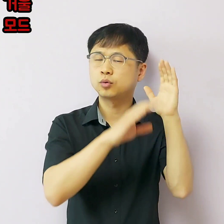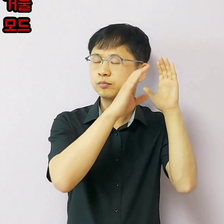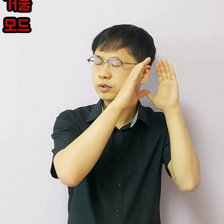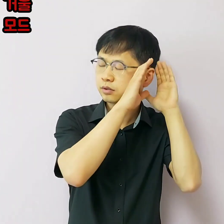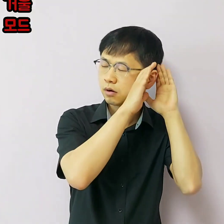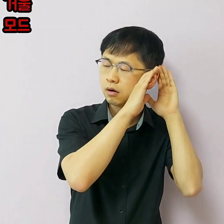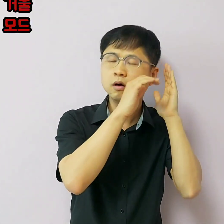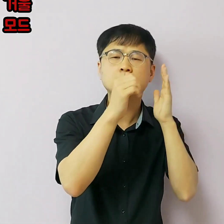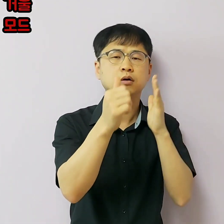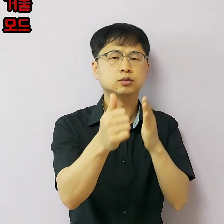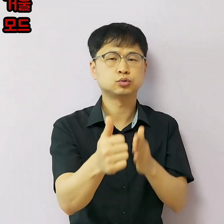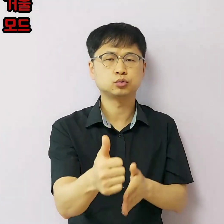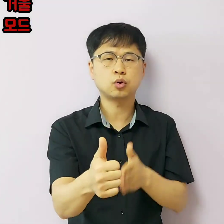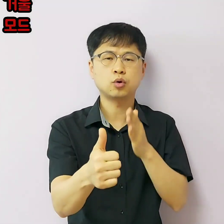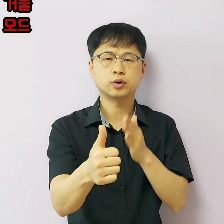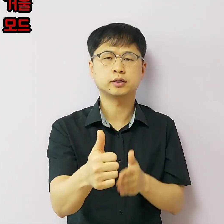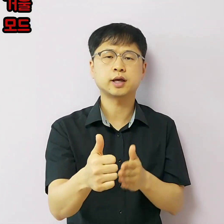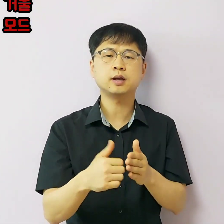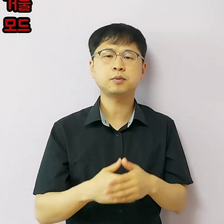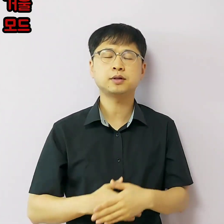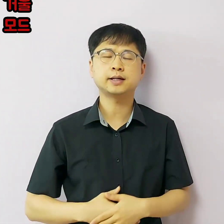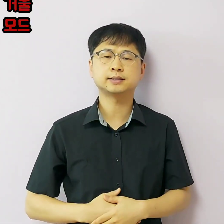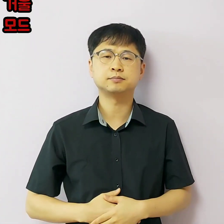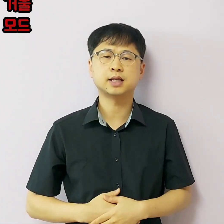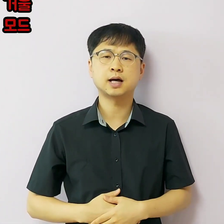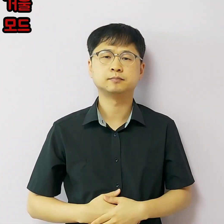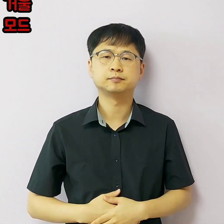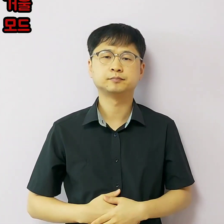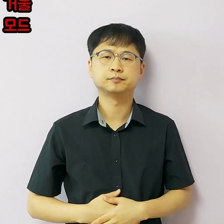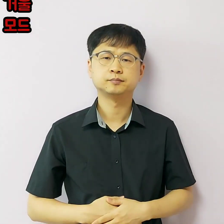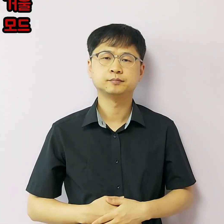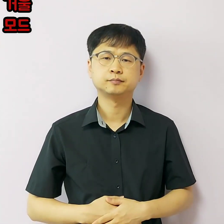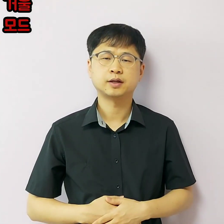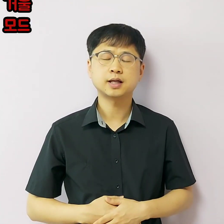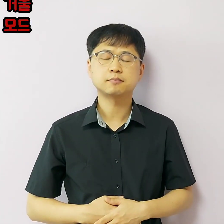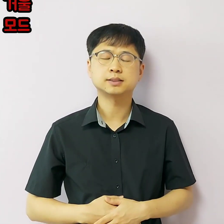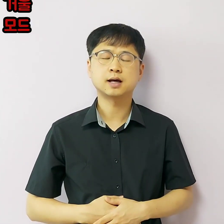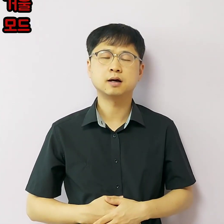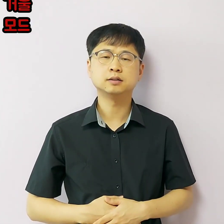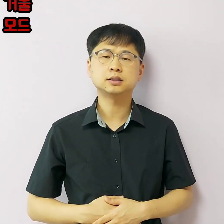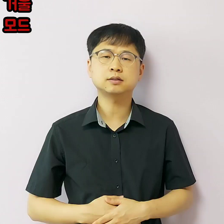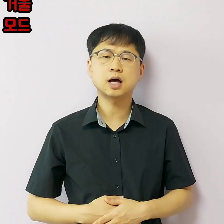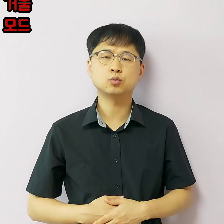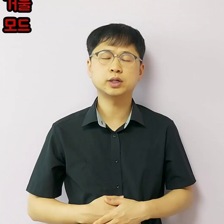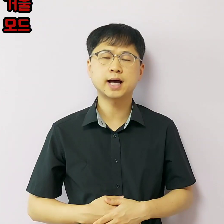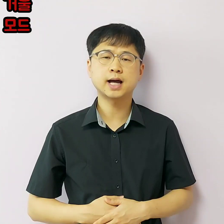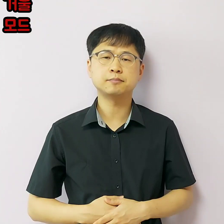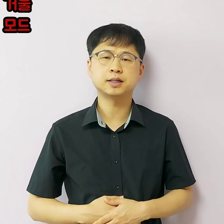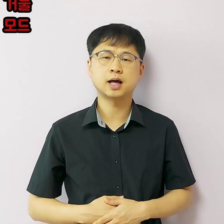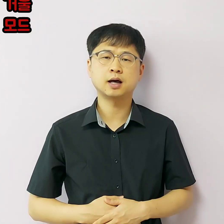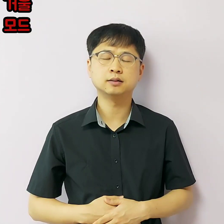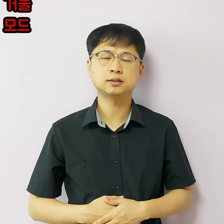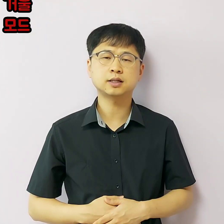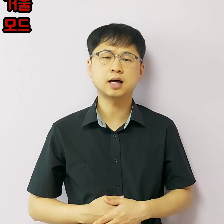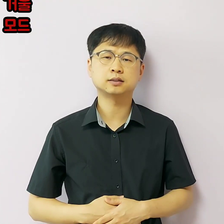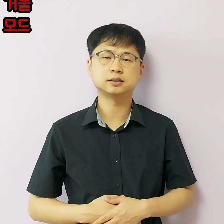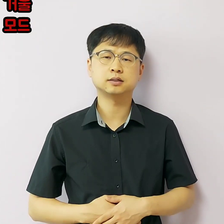좀 들어주어 이렇게 표현하였습니다. 네, 다음 가사 어쩌다 우리가입니다. 어쩌다 하는 것은